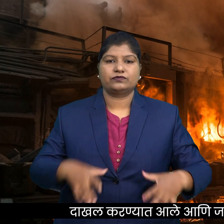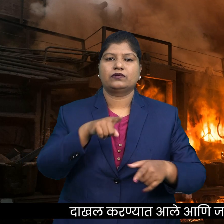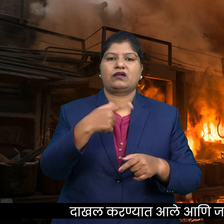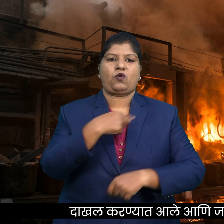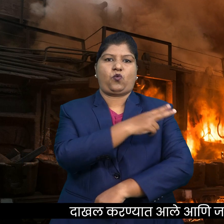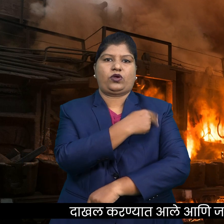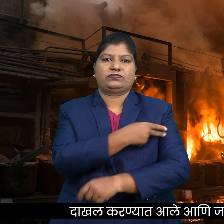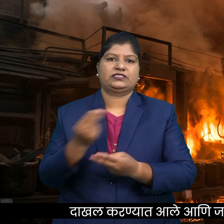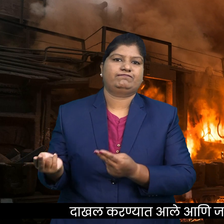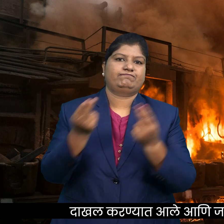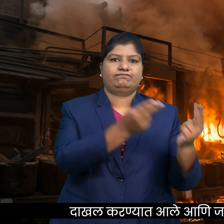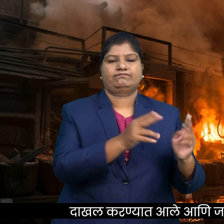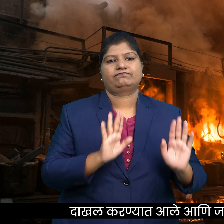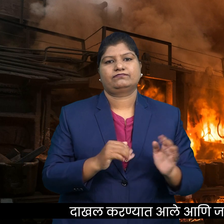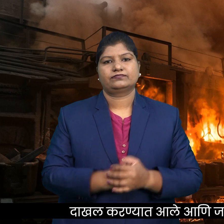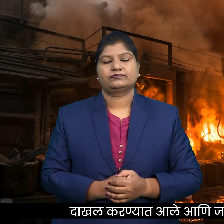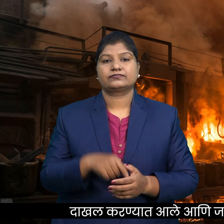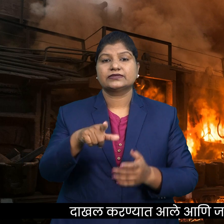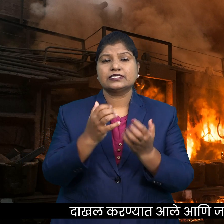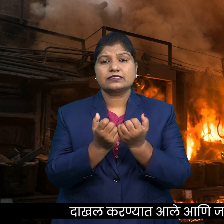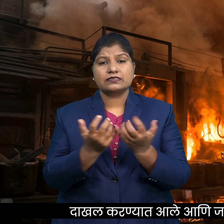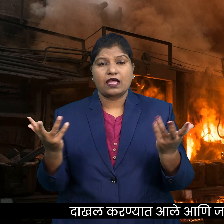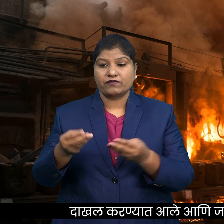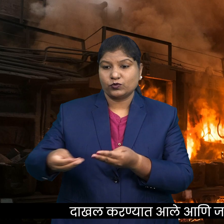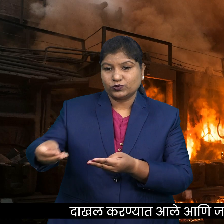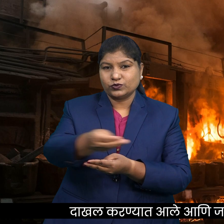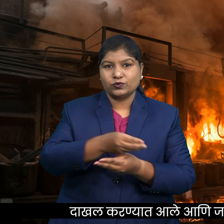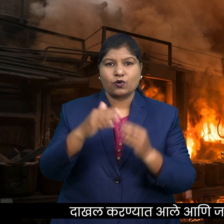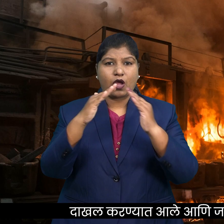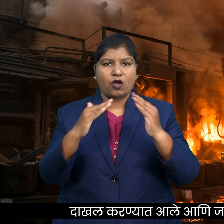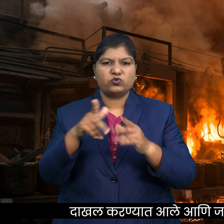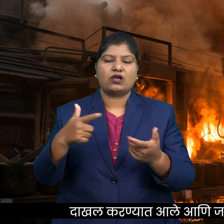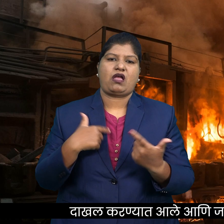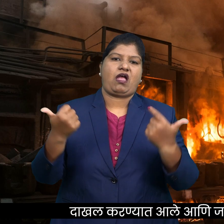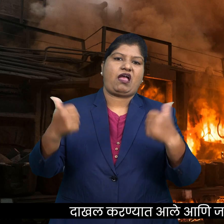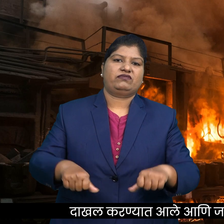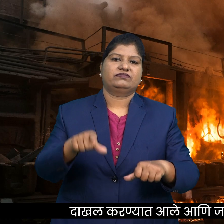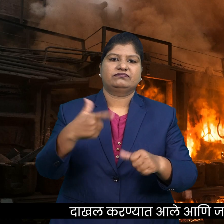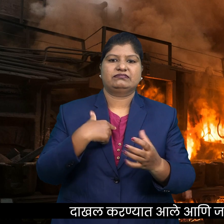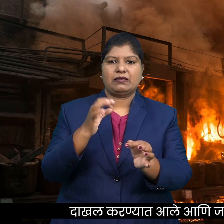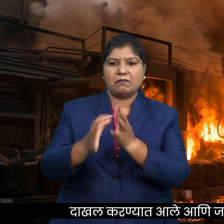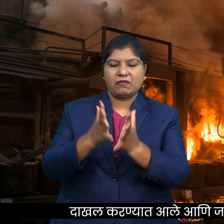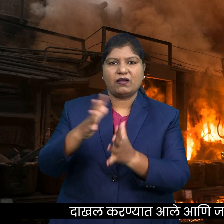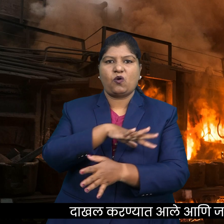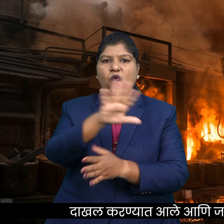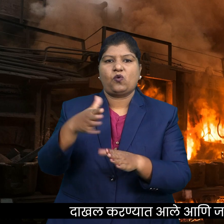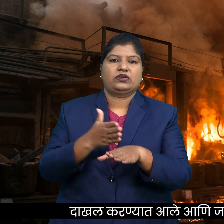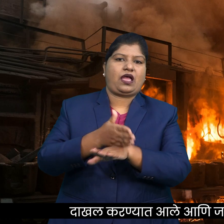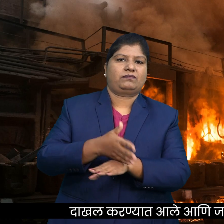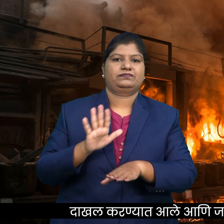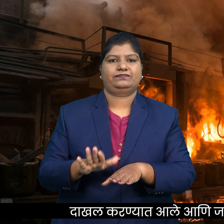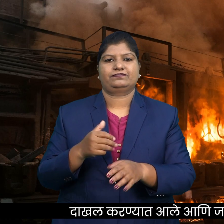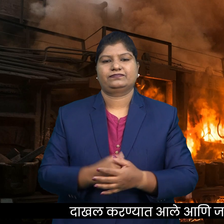दाखल करण्यात आले आणि जवळपासची अनेक घरे अधूद्रव्य झाली.